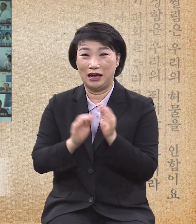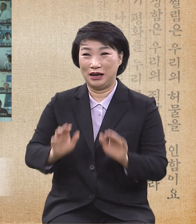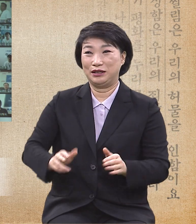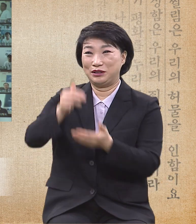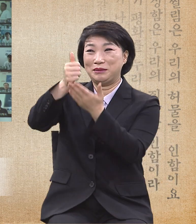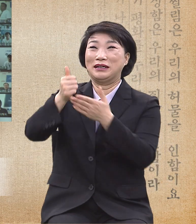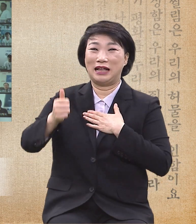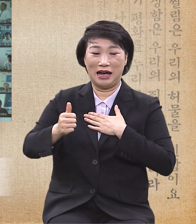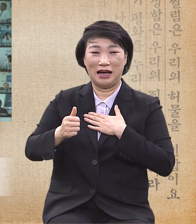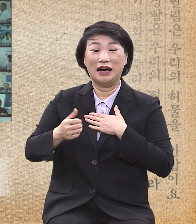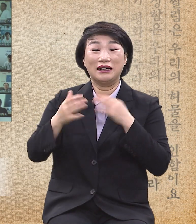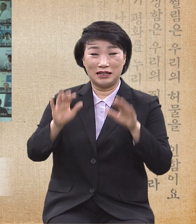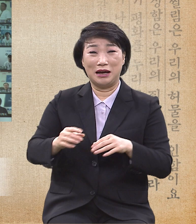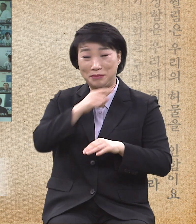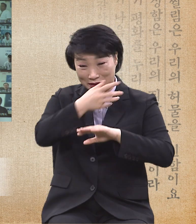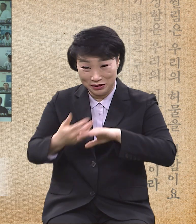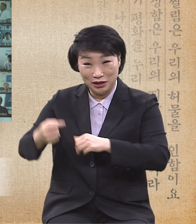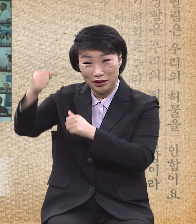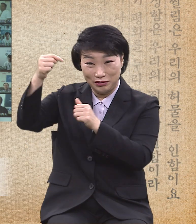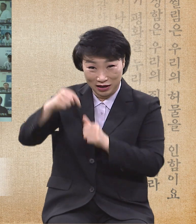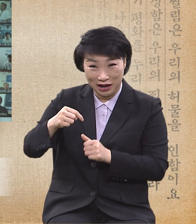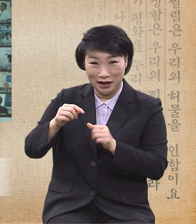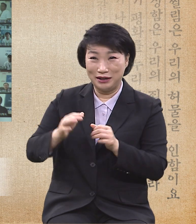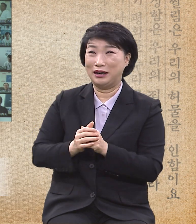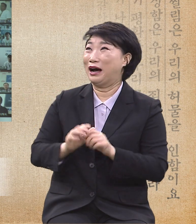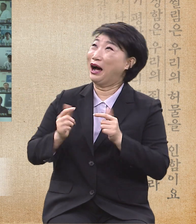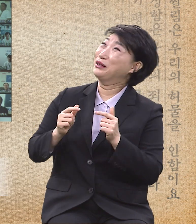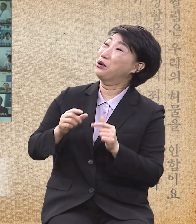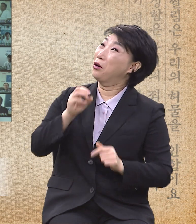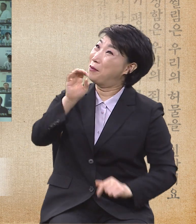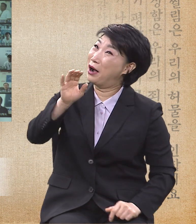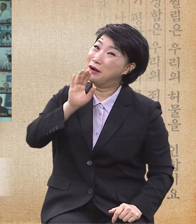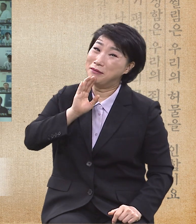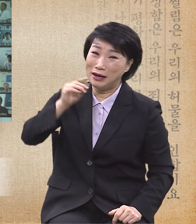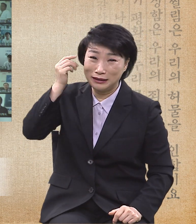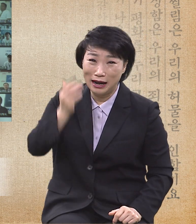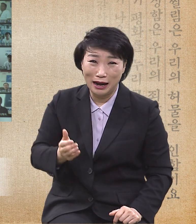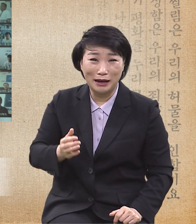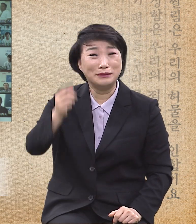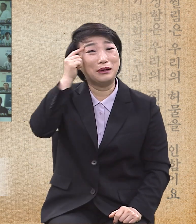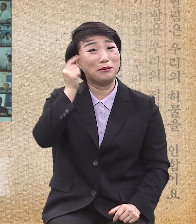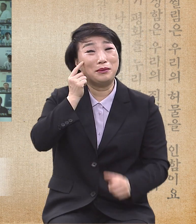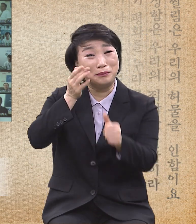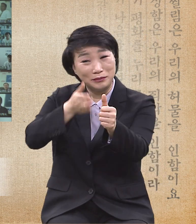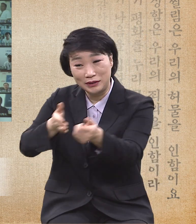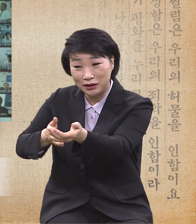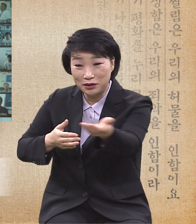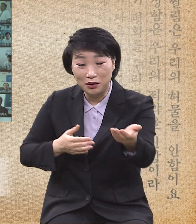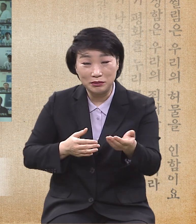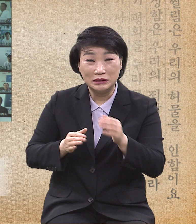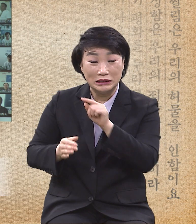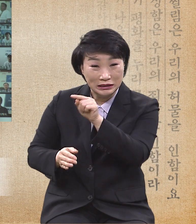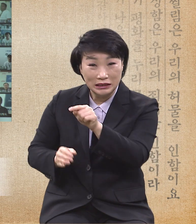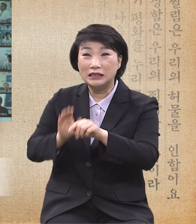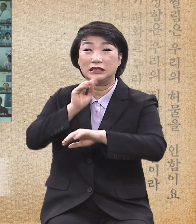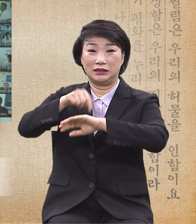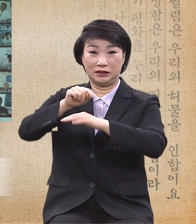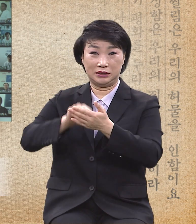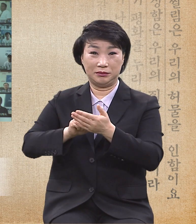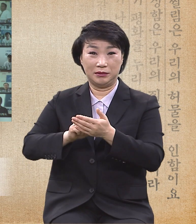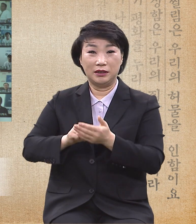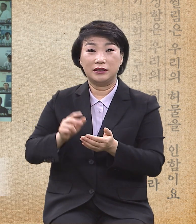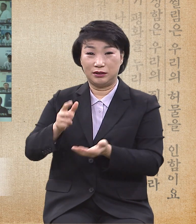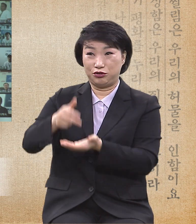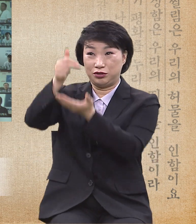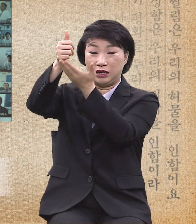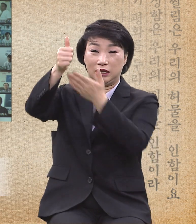한들 아니할 수 있겠는가. 한번 생각해 보라고 말이요. 이런 진실이